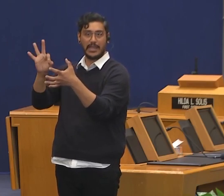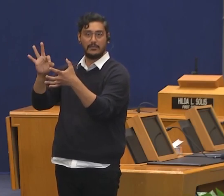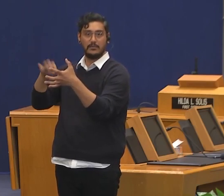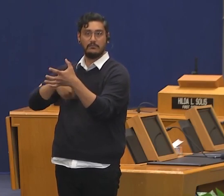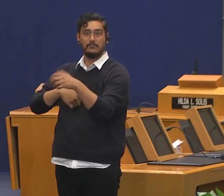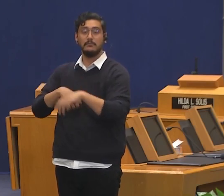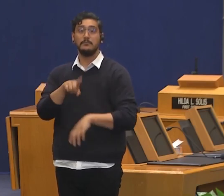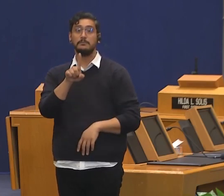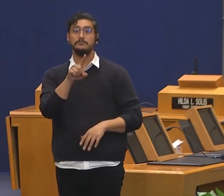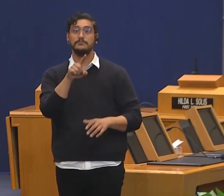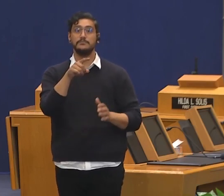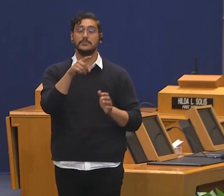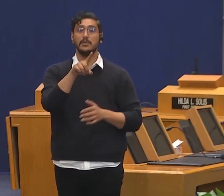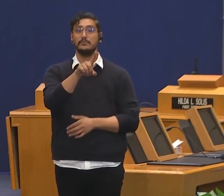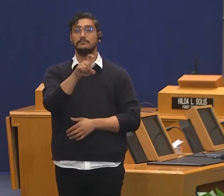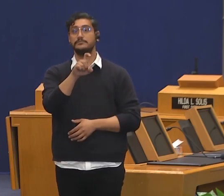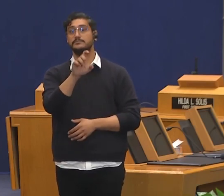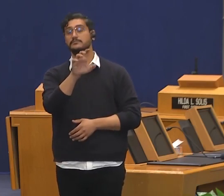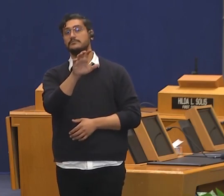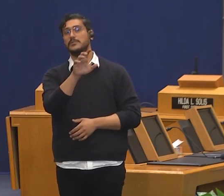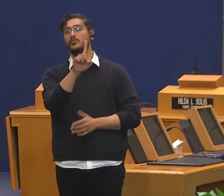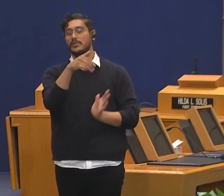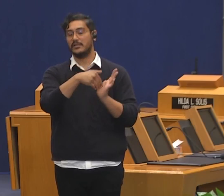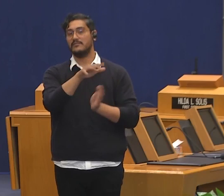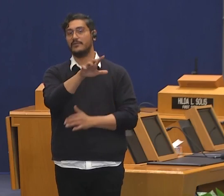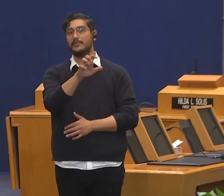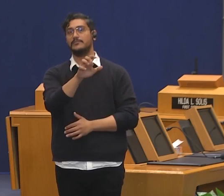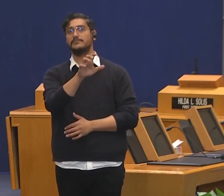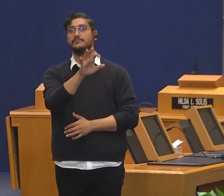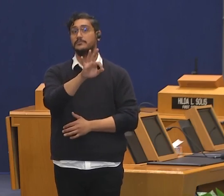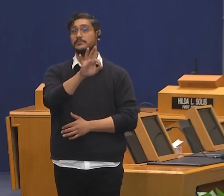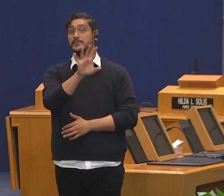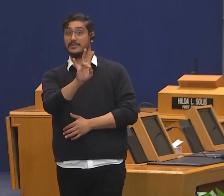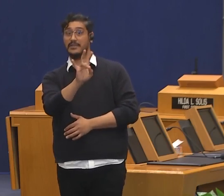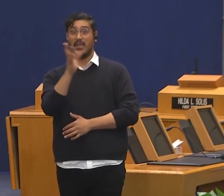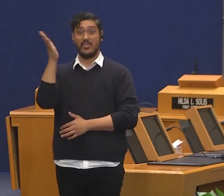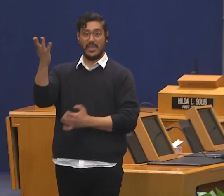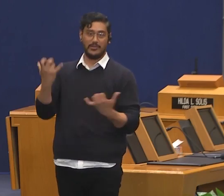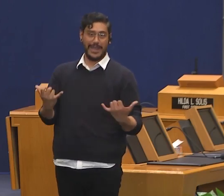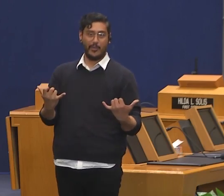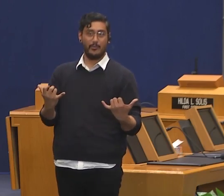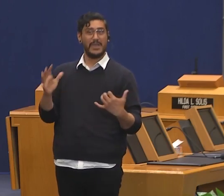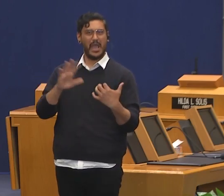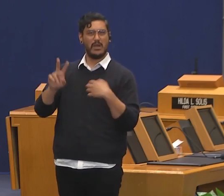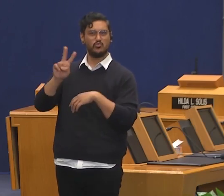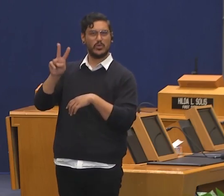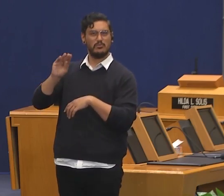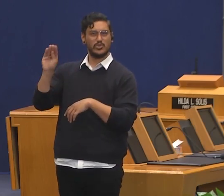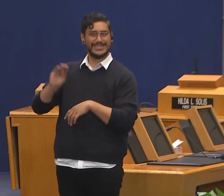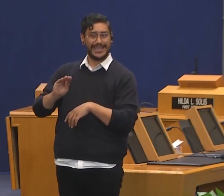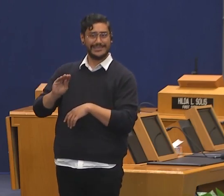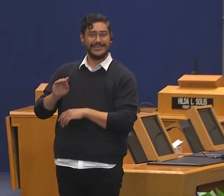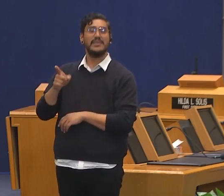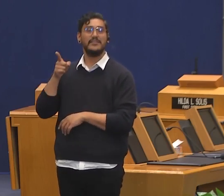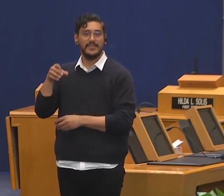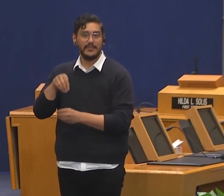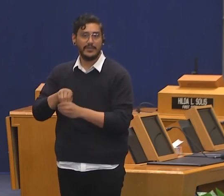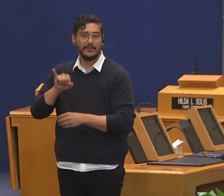1,587 están hospitalizados actualmente. El 32% de estas personas están en la unidad de